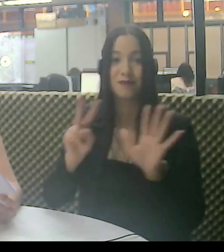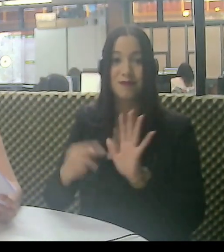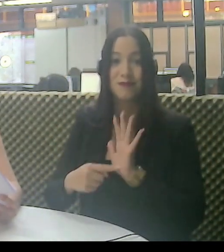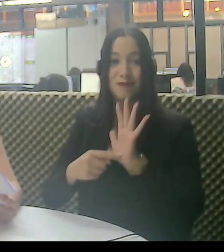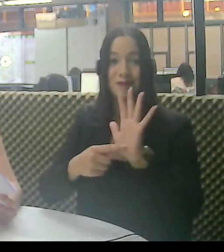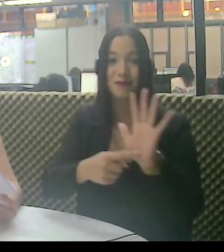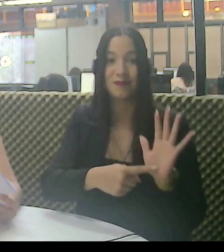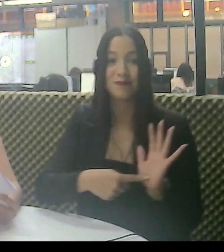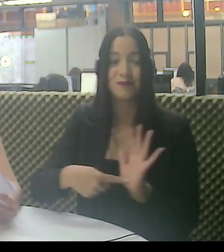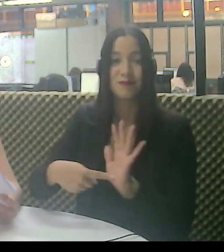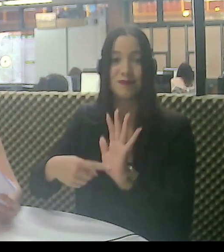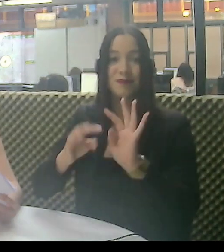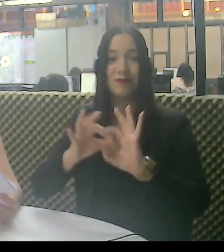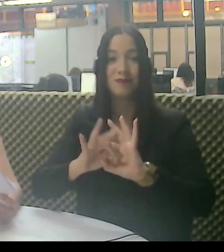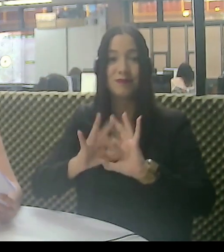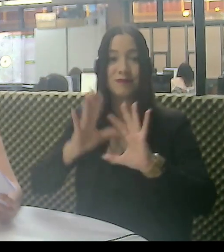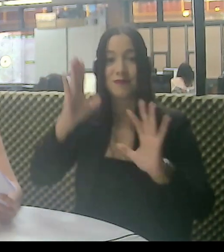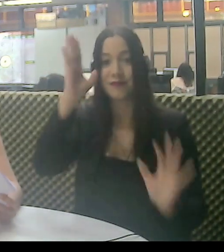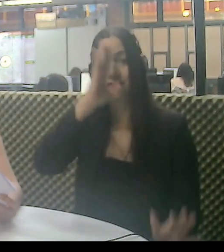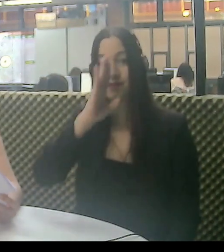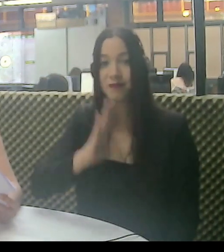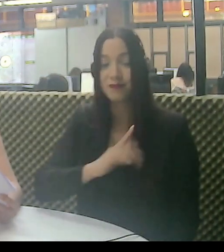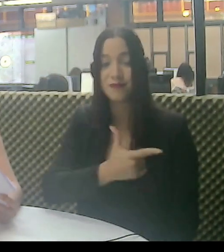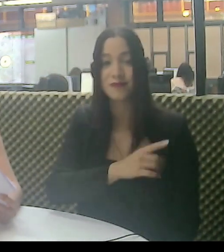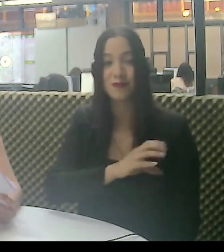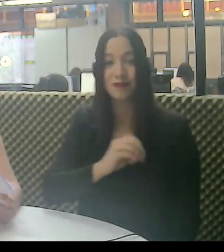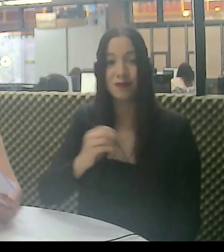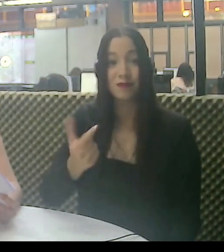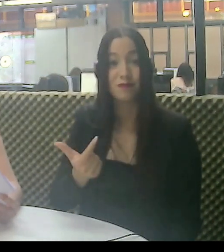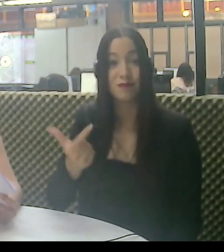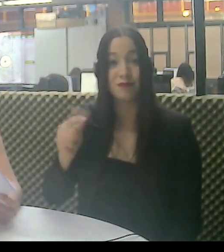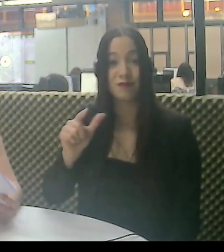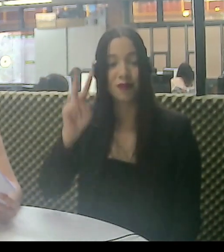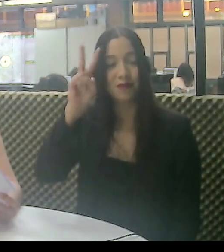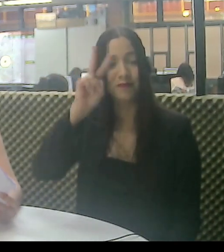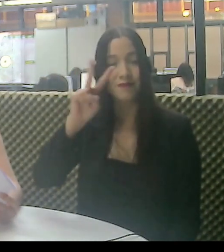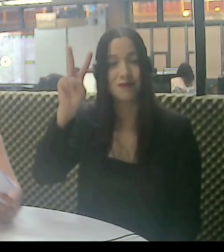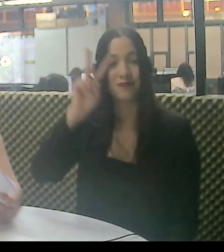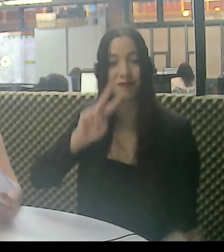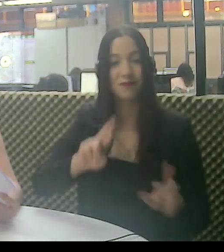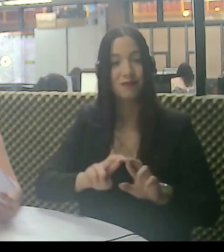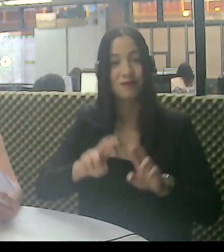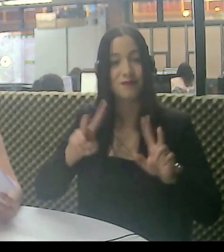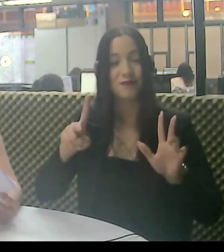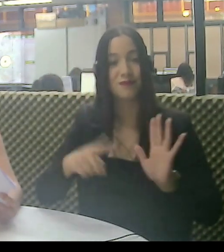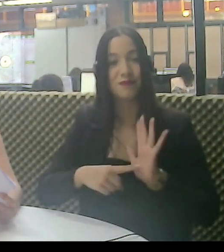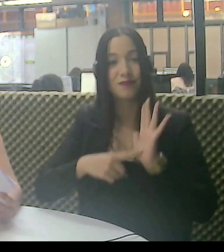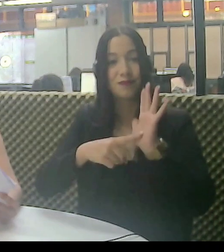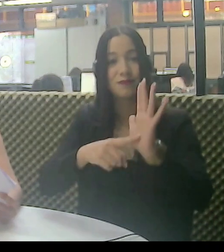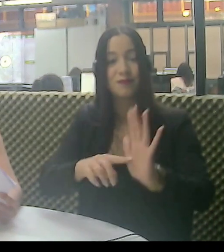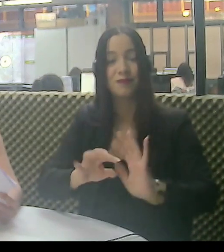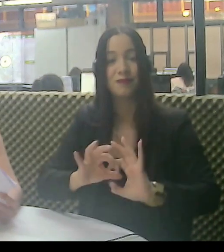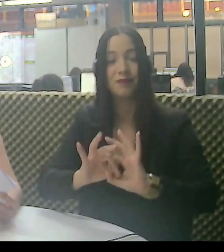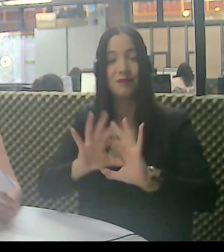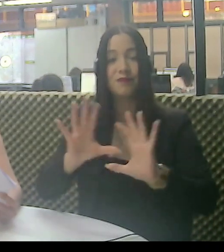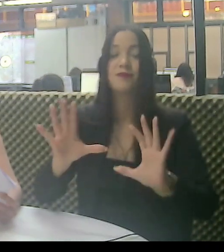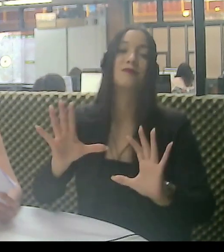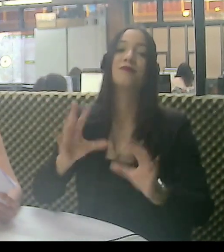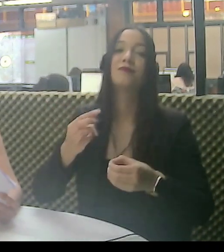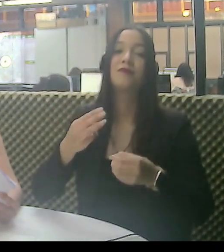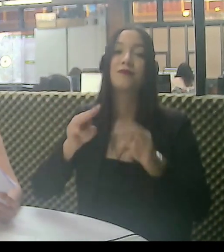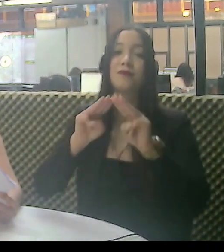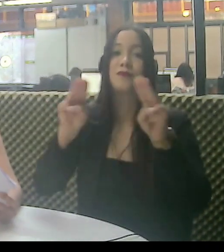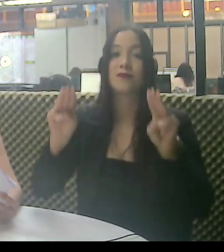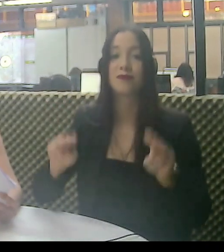exposição independências no Brasil outros histórias mostra fica disponível no Museu Municipal